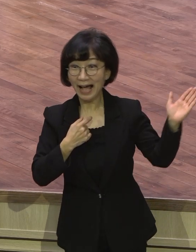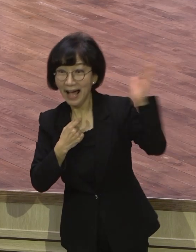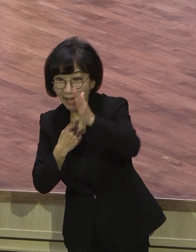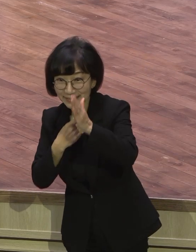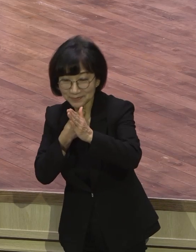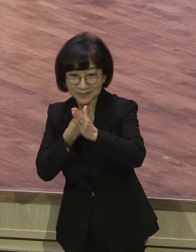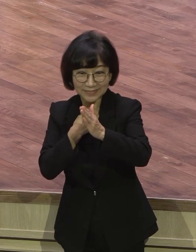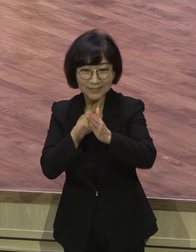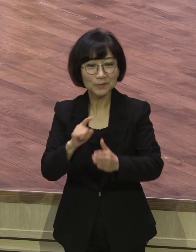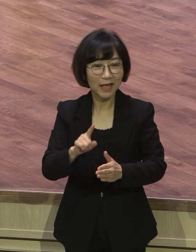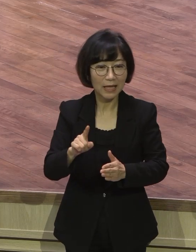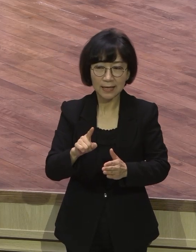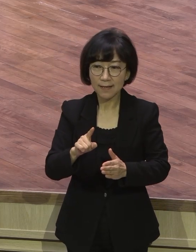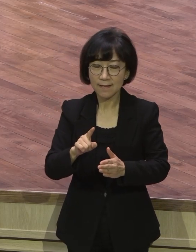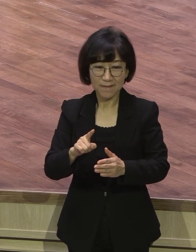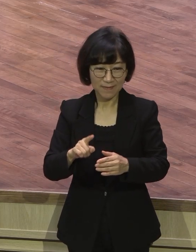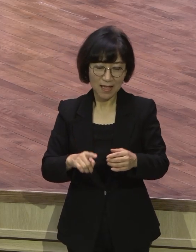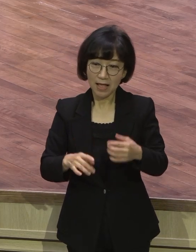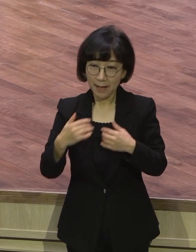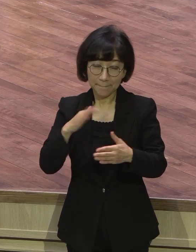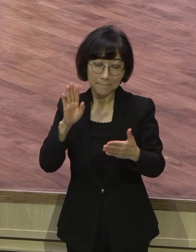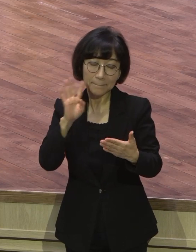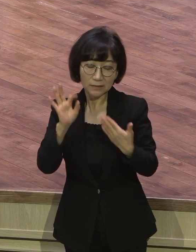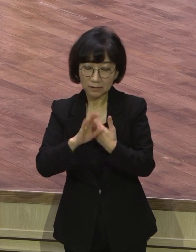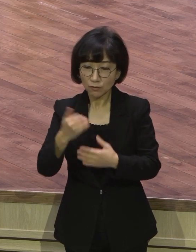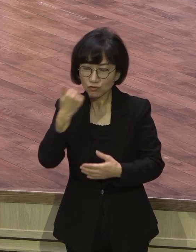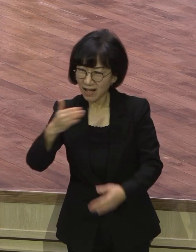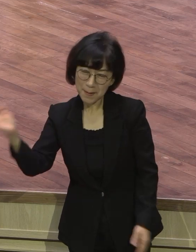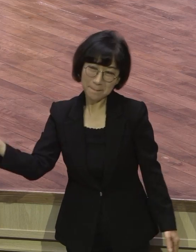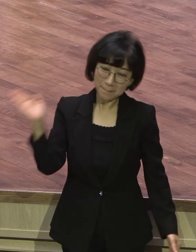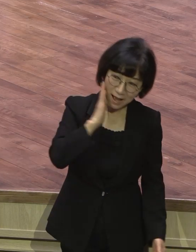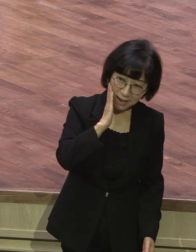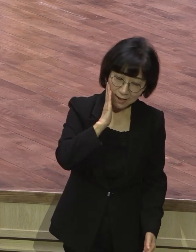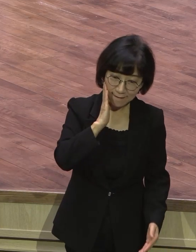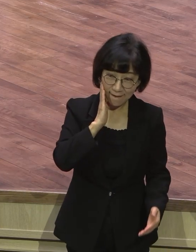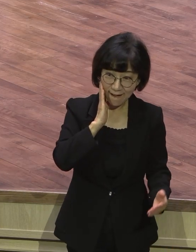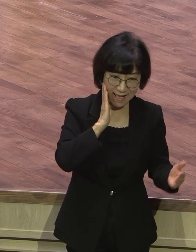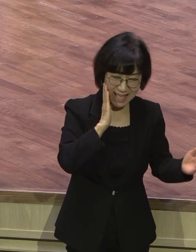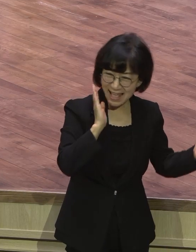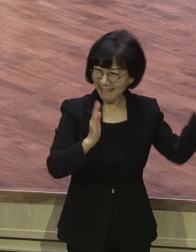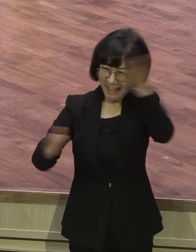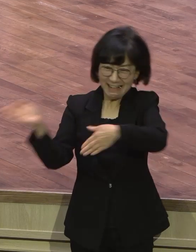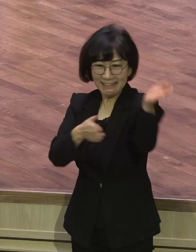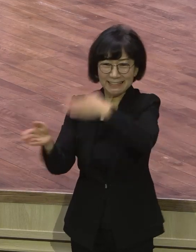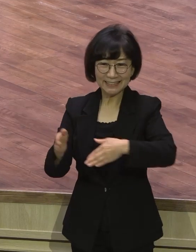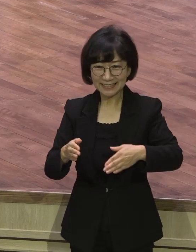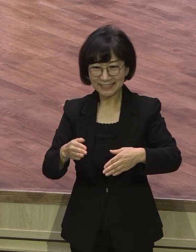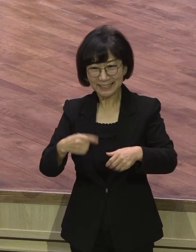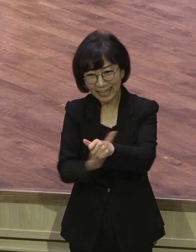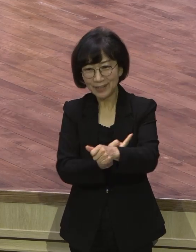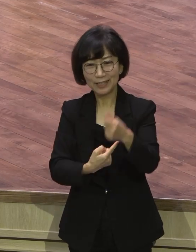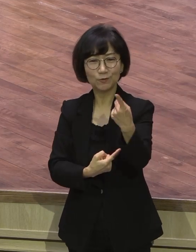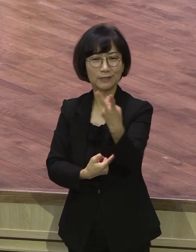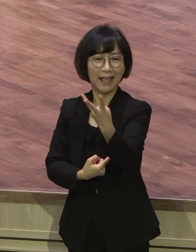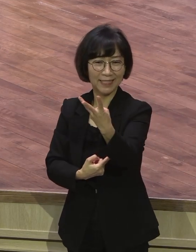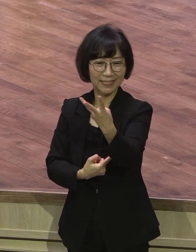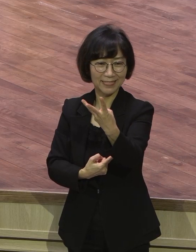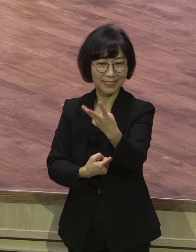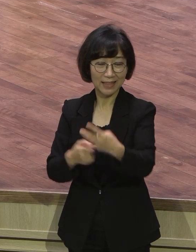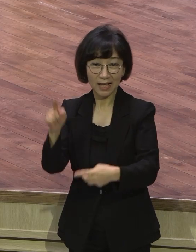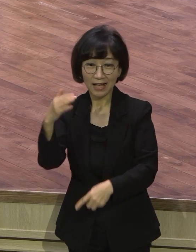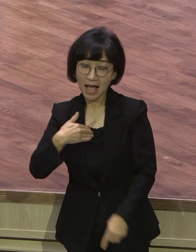생깁니까? 한 대만 때립니까? 나를 한 대 때렸으니 나도 모르게 두 대, 세 대 때리는 게 그 본능이에요. 그걸 지금